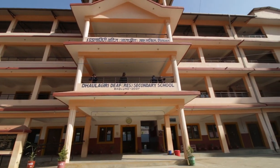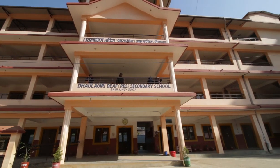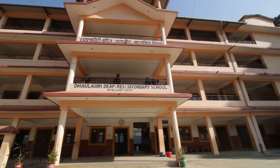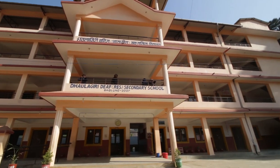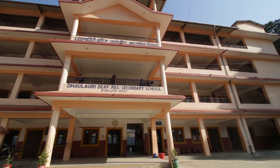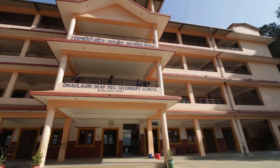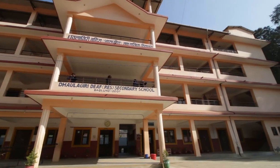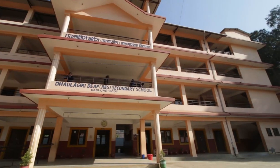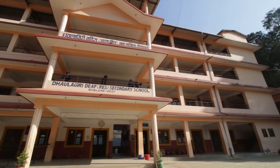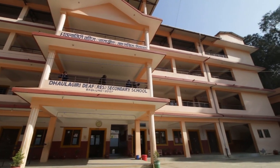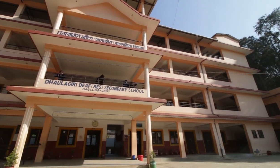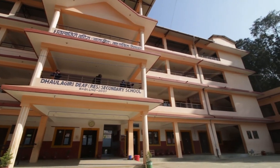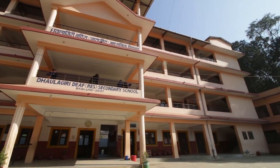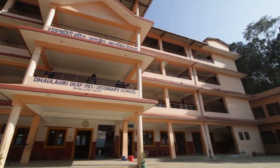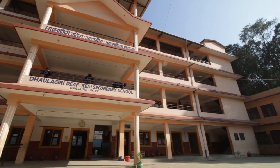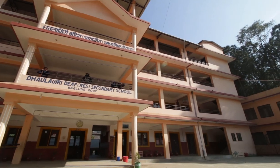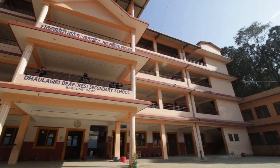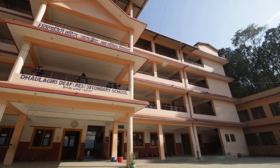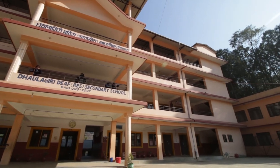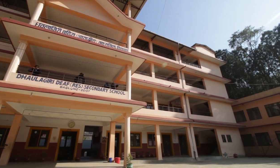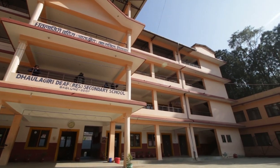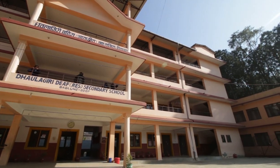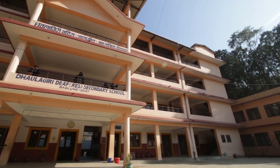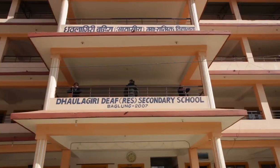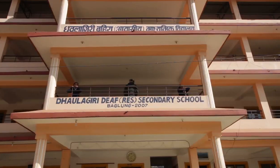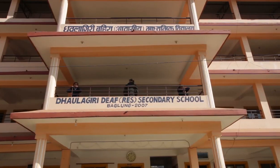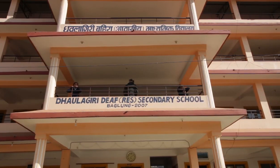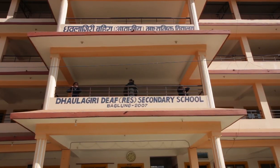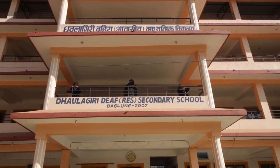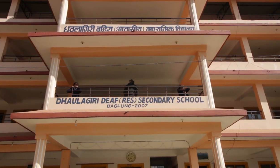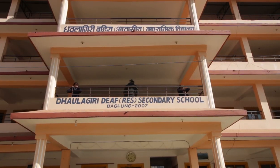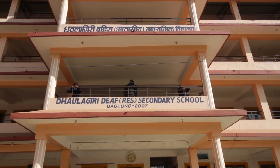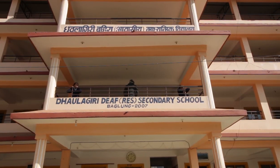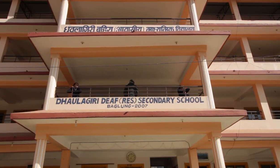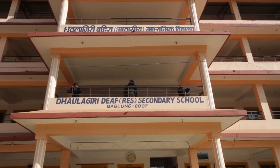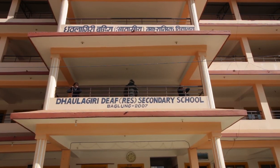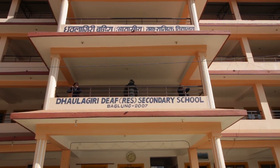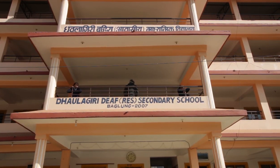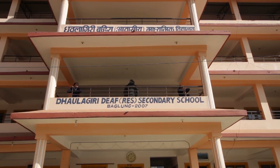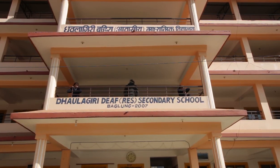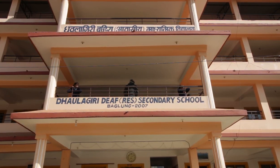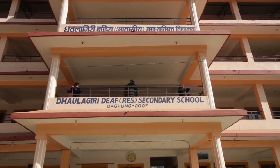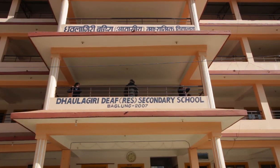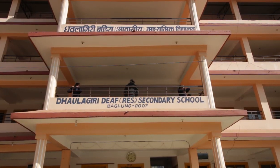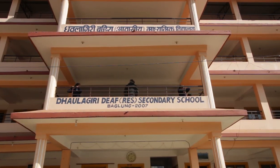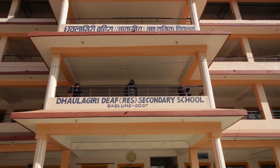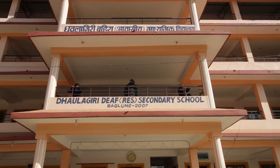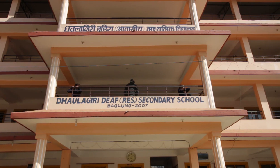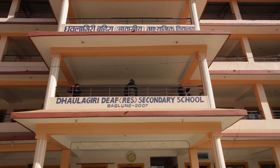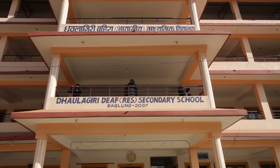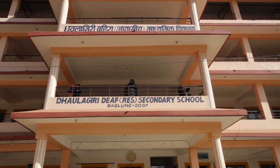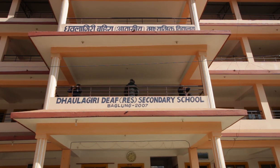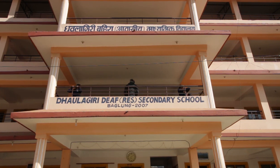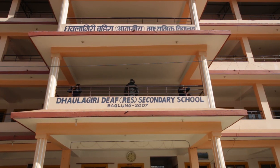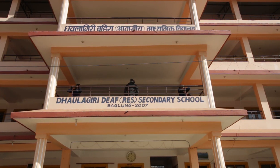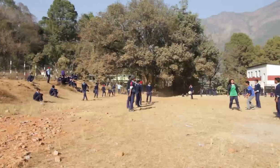धौलागिरी बहिरा आवासीय विद्यालयलाई प्लान नेपाल एक्सन एड कादुरी च्यारिटेबल फाउन्डेसन हङकङ जस्ता गैर